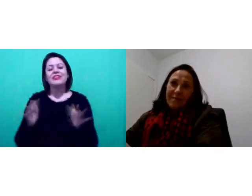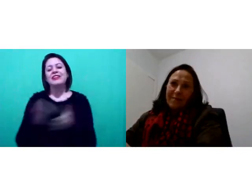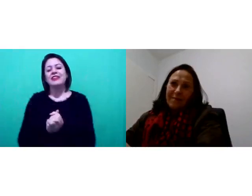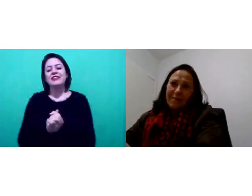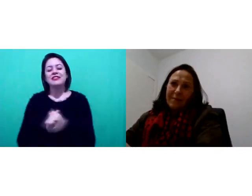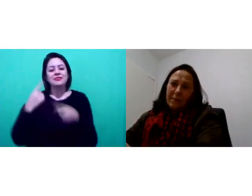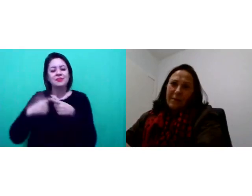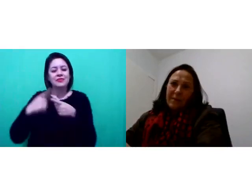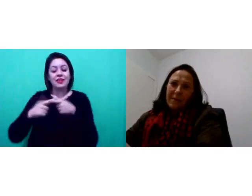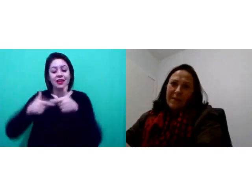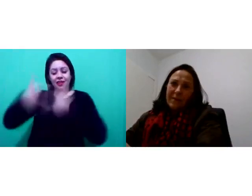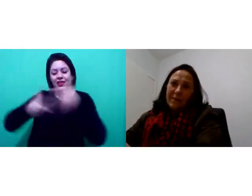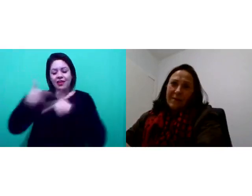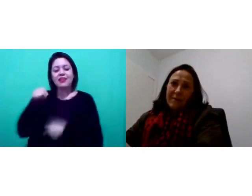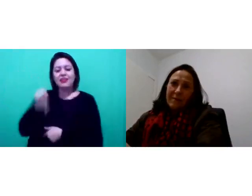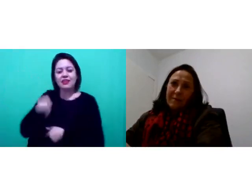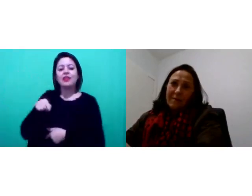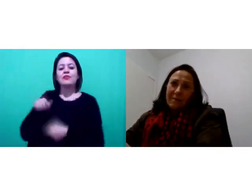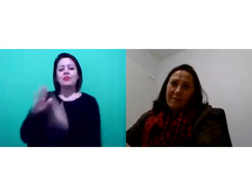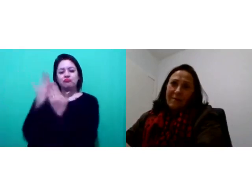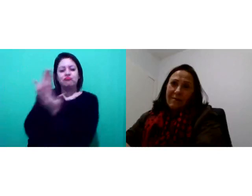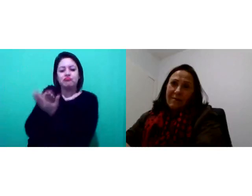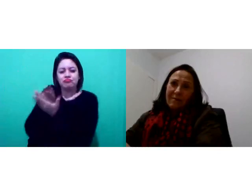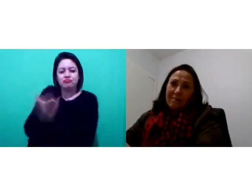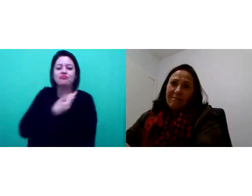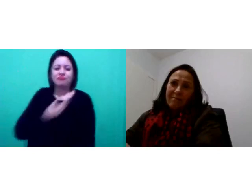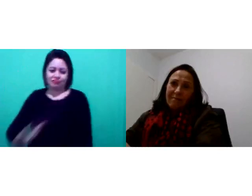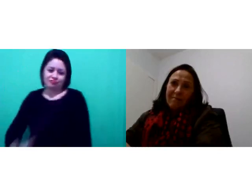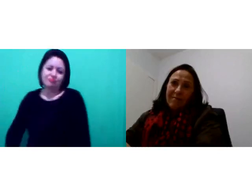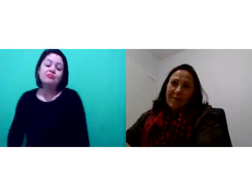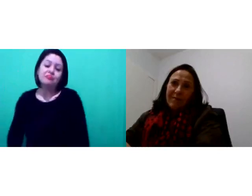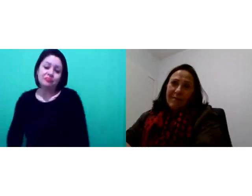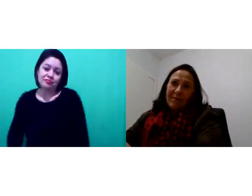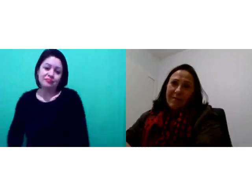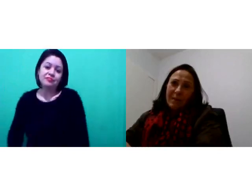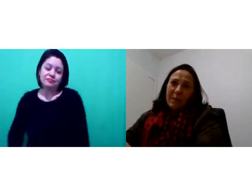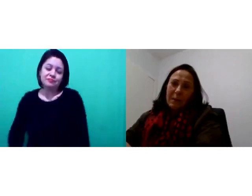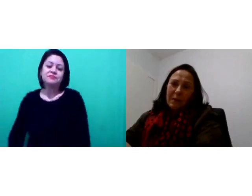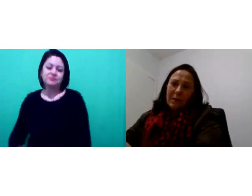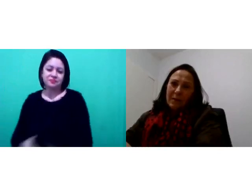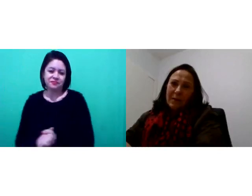e eu estou muito feliz porque, né, nós trabalhamos, ela trabalha numa escola estadual,